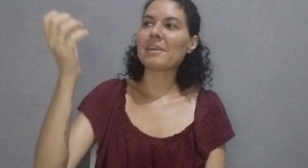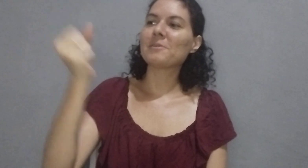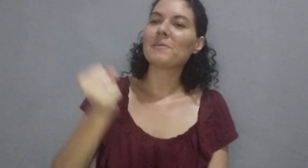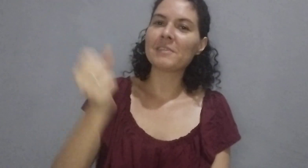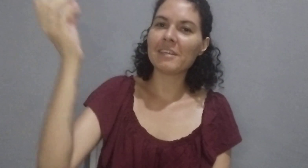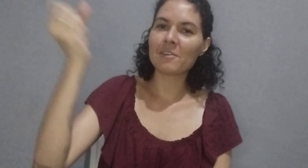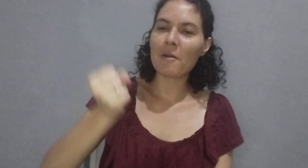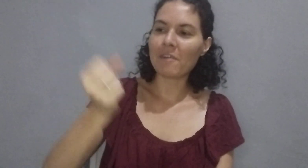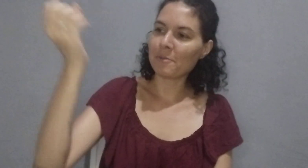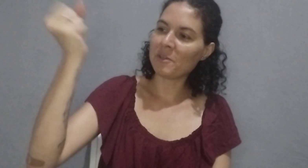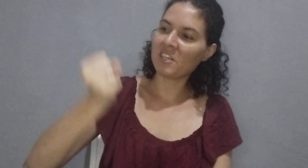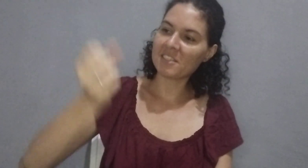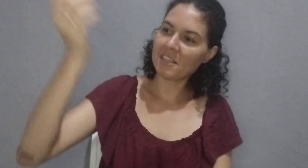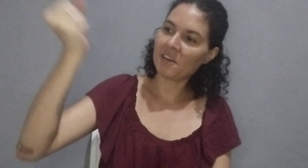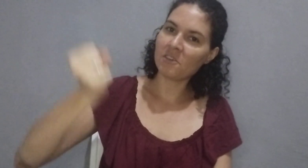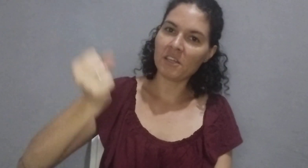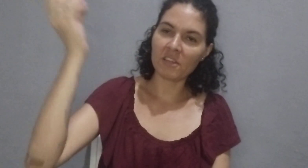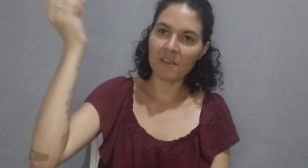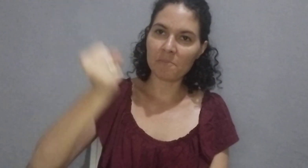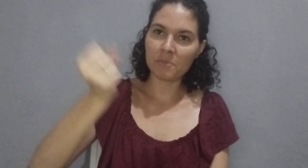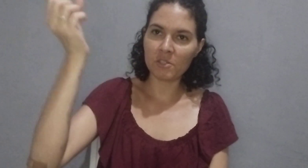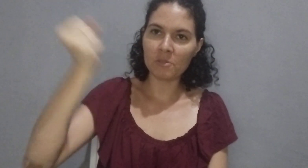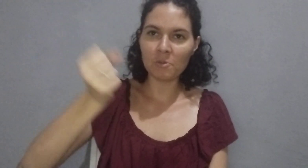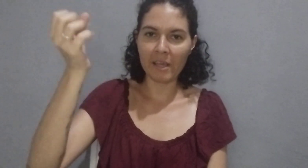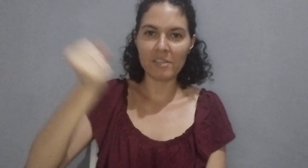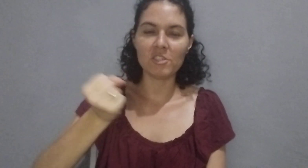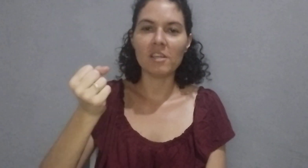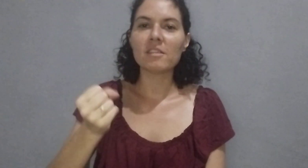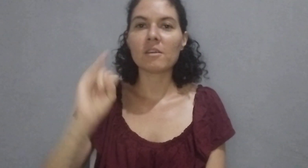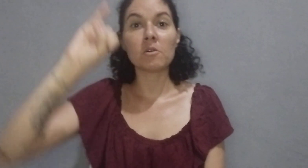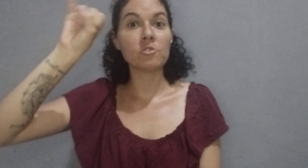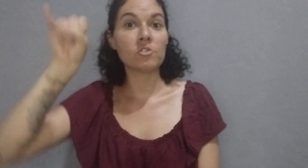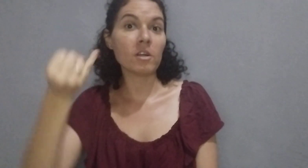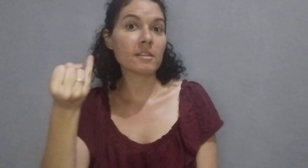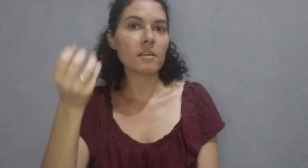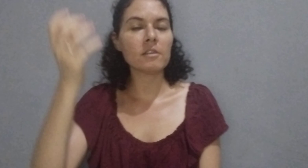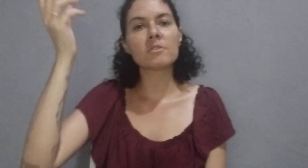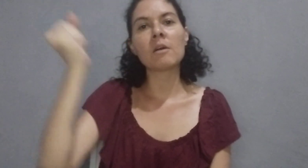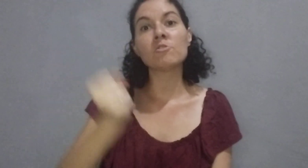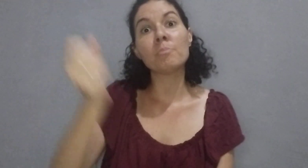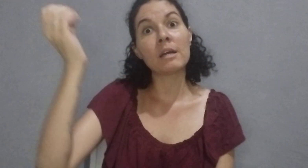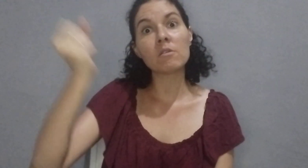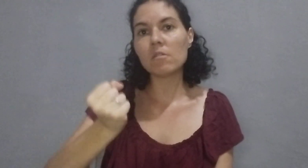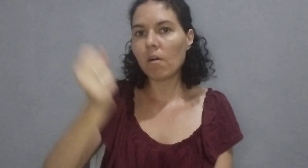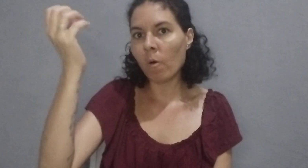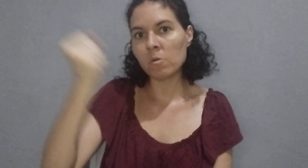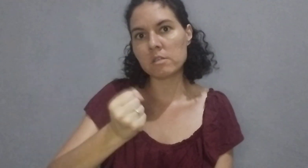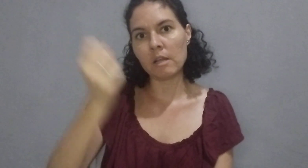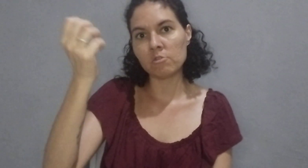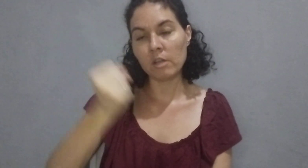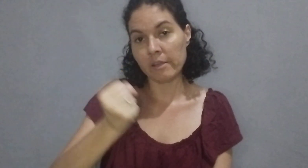certo? Ordenhando uma vaca. Imagina que você está ordenhando, puxando o leite. Então, ó, o J e o sinal de branco ou o sinal de